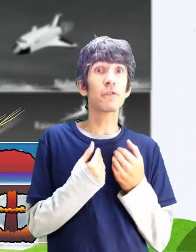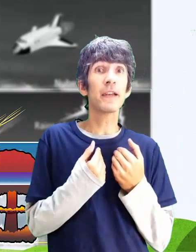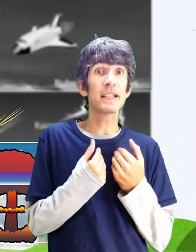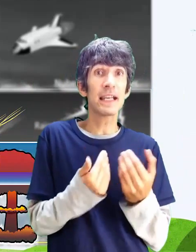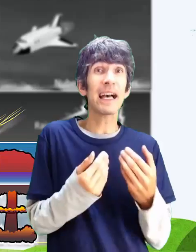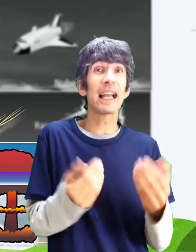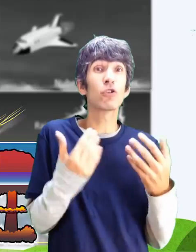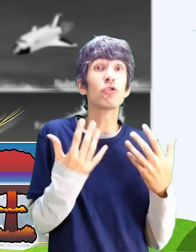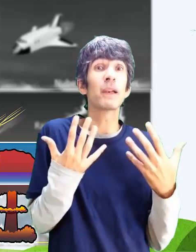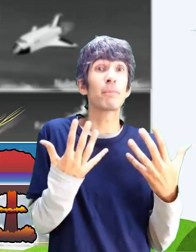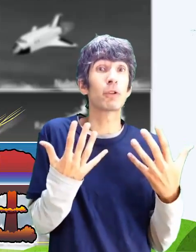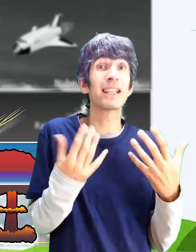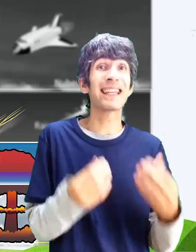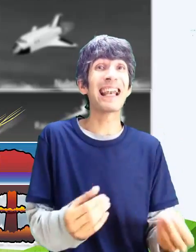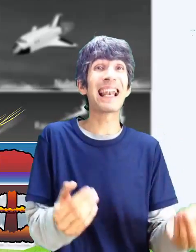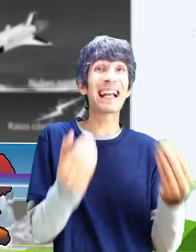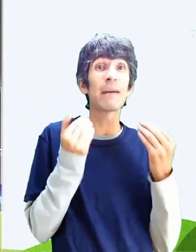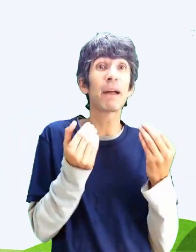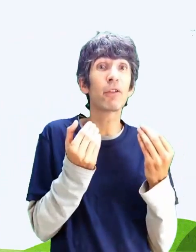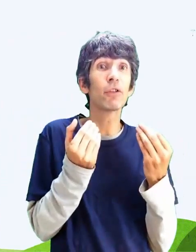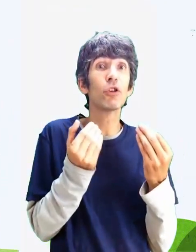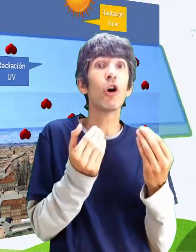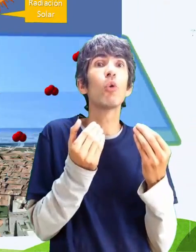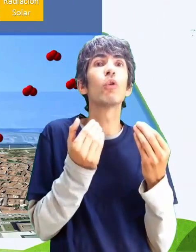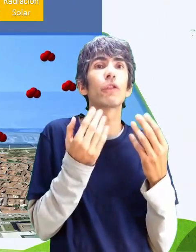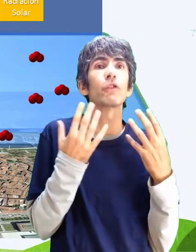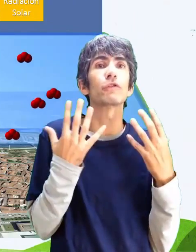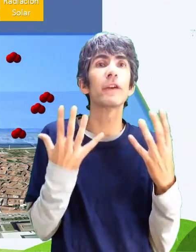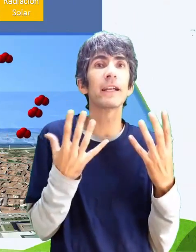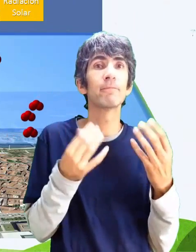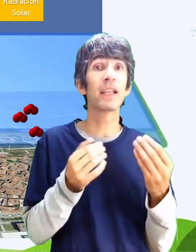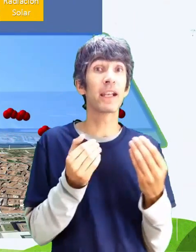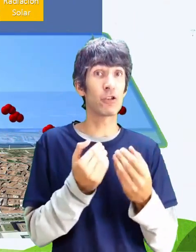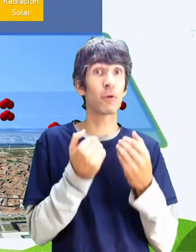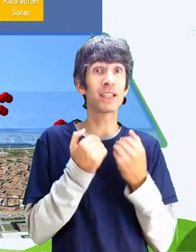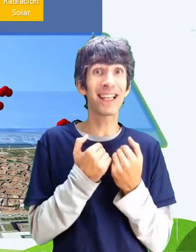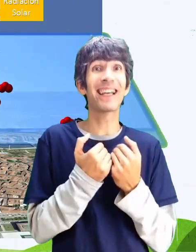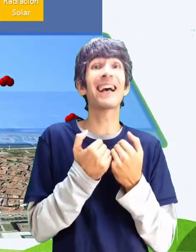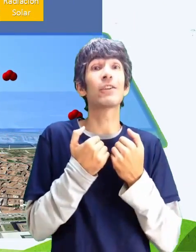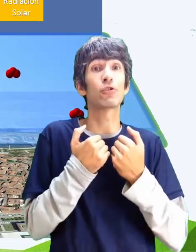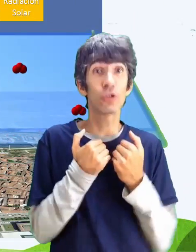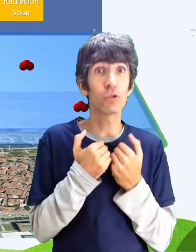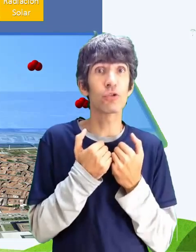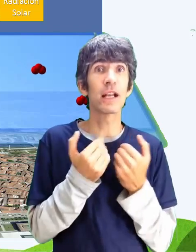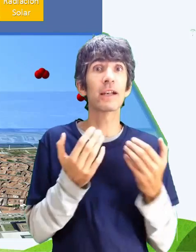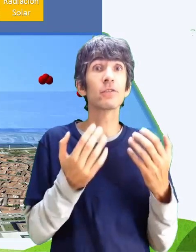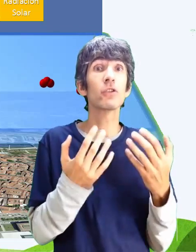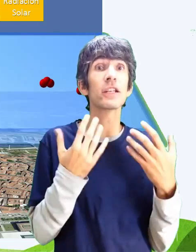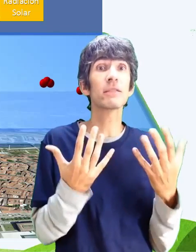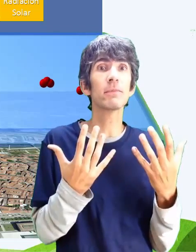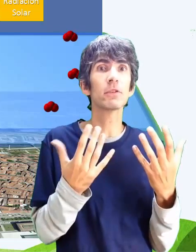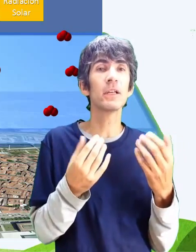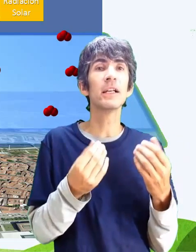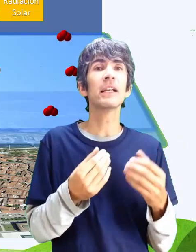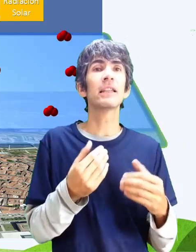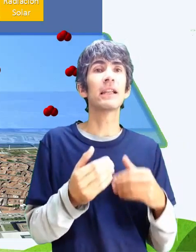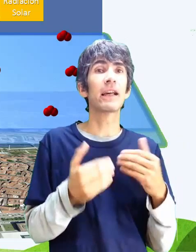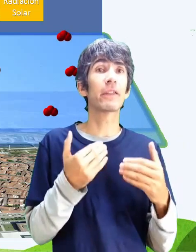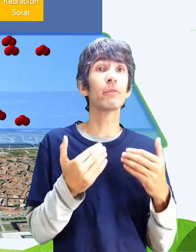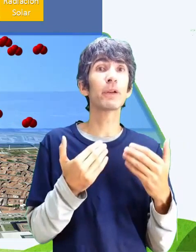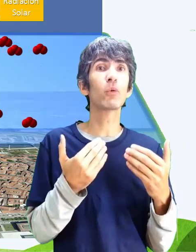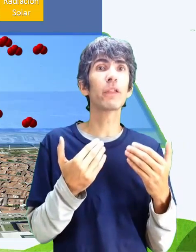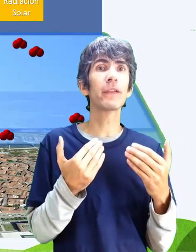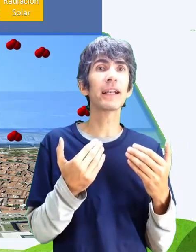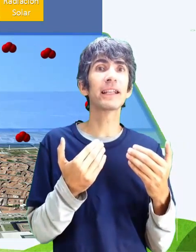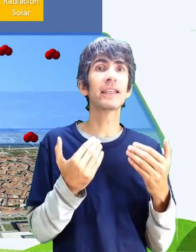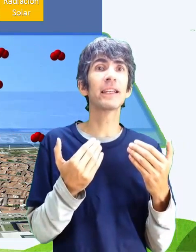la estratosfera está algo súper importante, la capa de ozono u ozonosfera, que nos protege a nosotros y al resto de los seres vivos de la